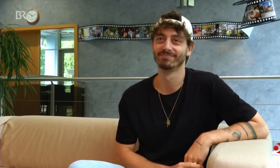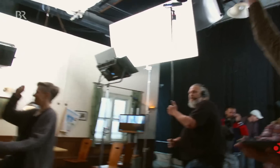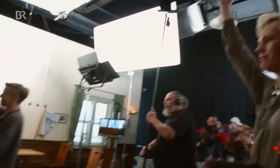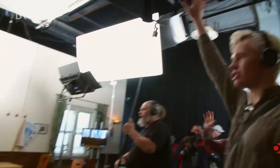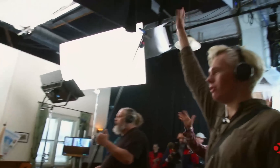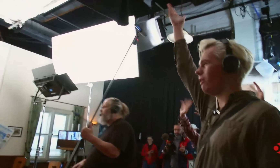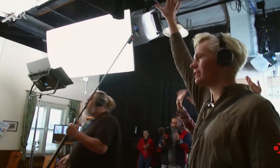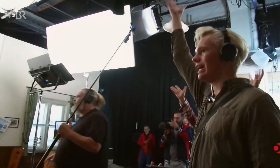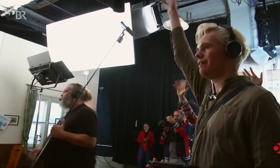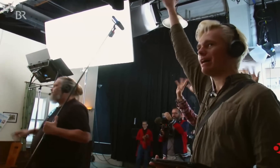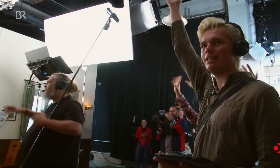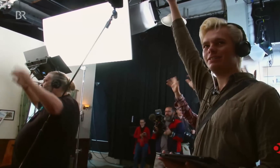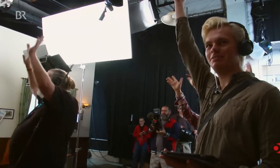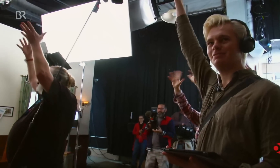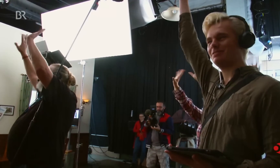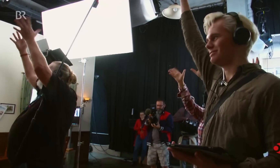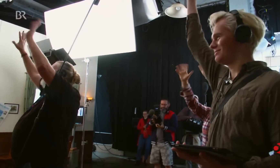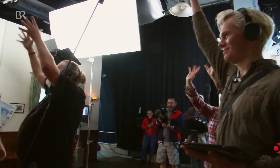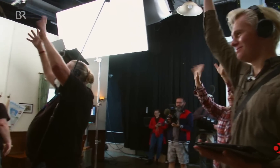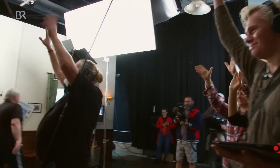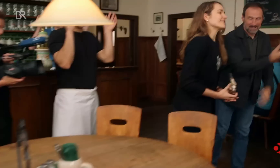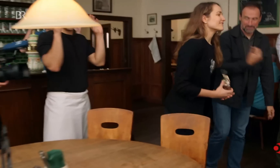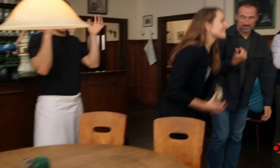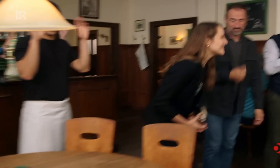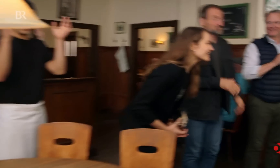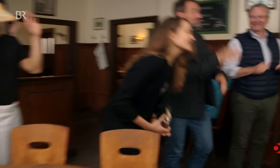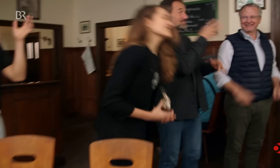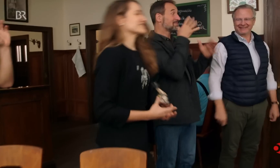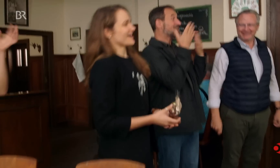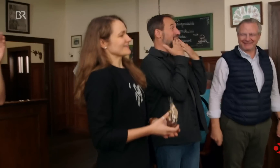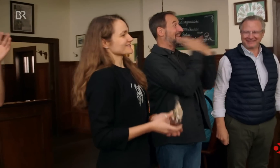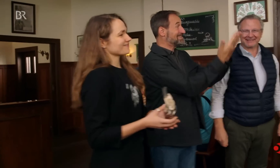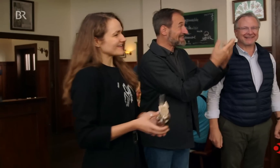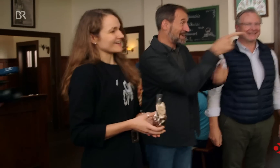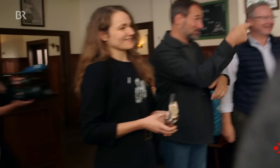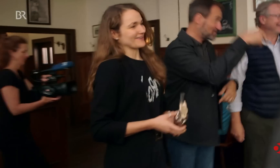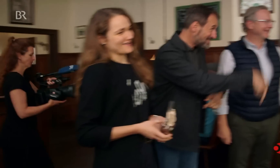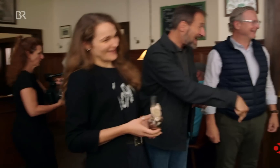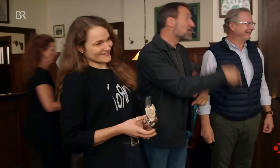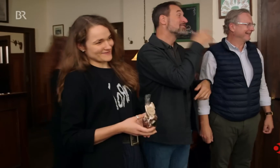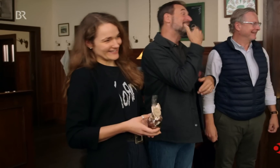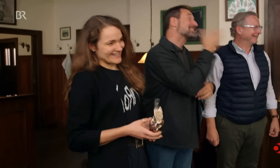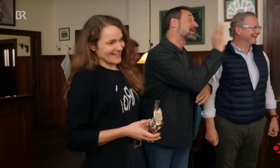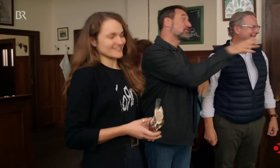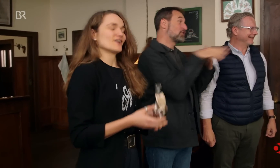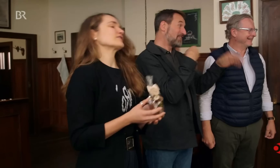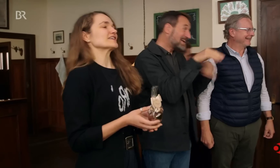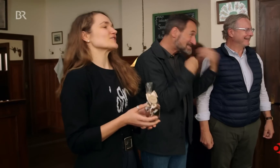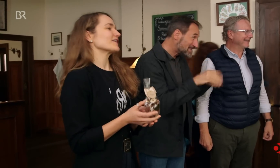machen wir so, die Hände wackeln. Und zwar vielen Dank, dass du da warst und vielen Dank für deine Flexibilität. Und da ich gehört habe,